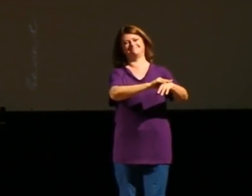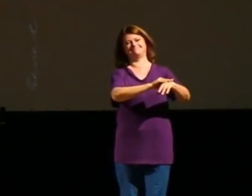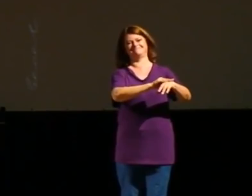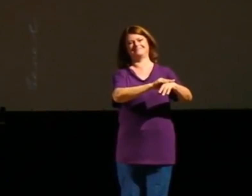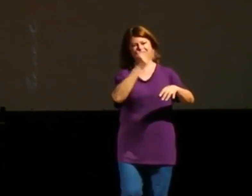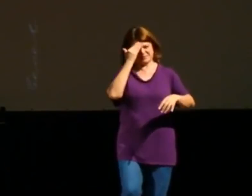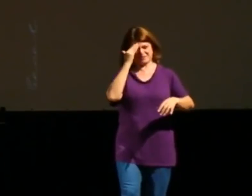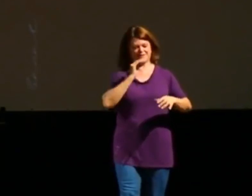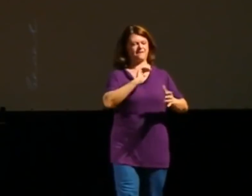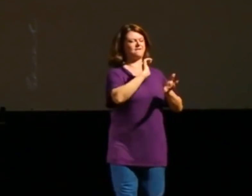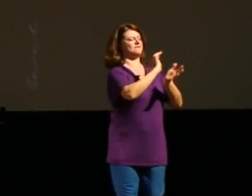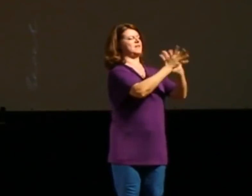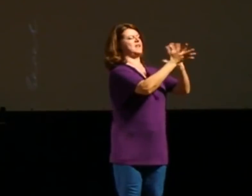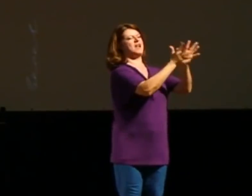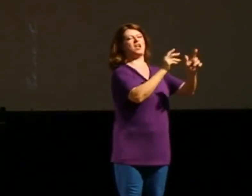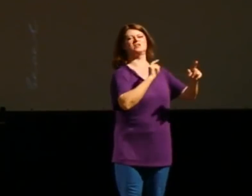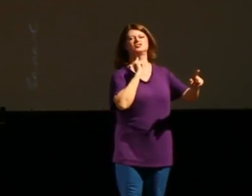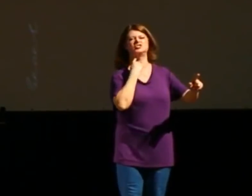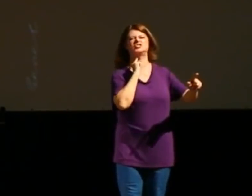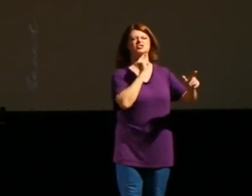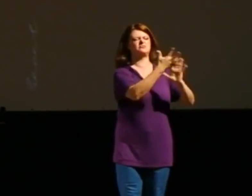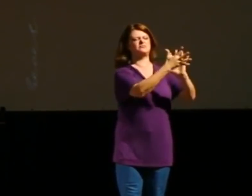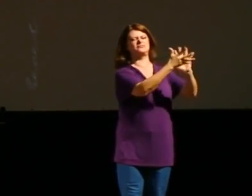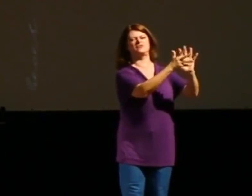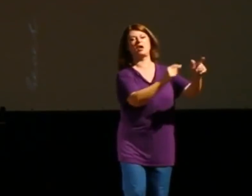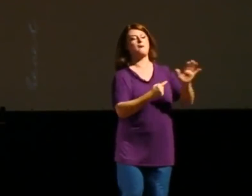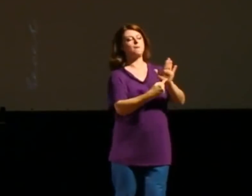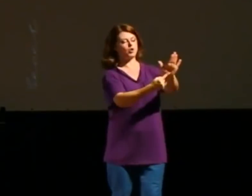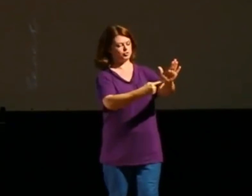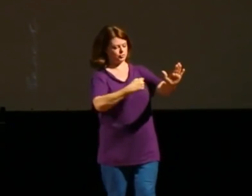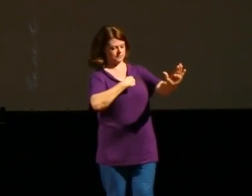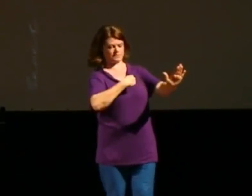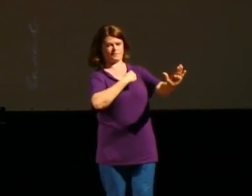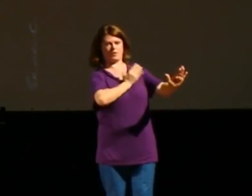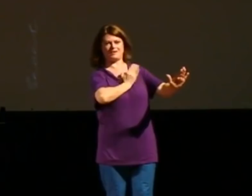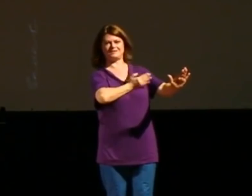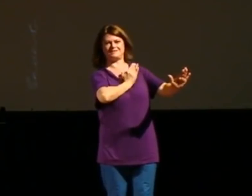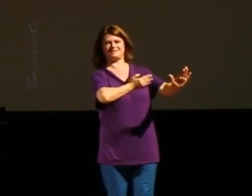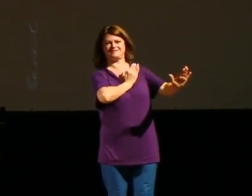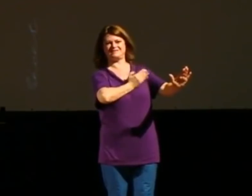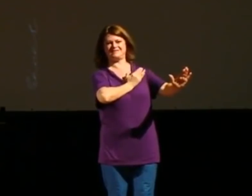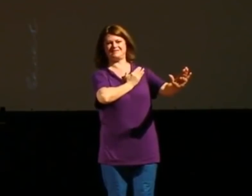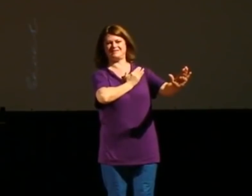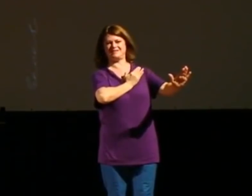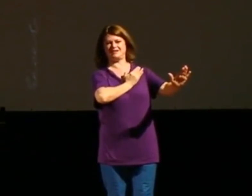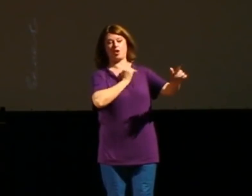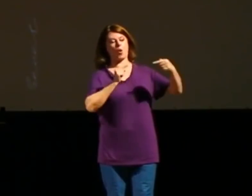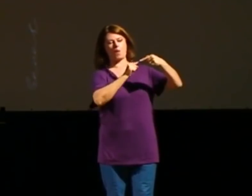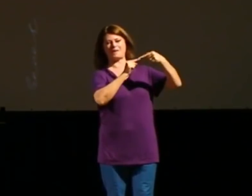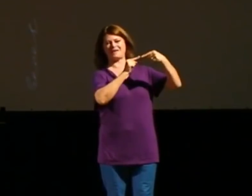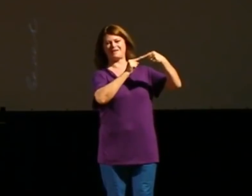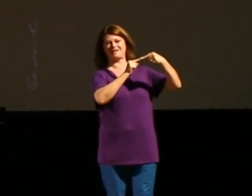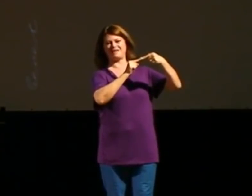O coração, gente. Então, se Deus não tratar o interior primeiro, o exterior vai ser só